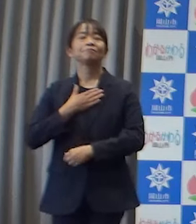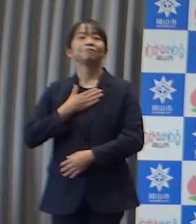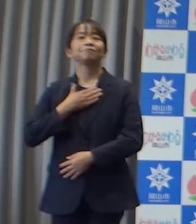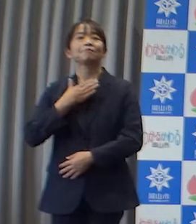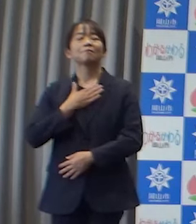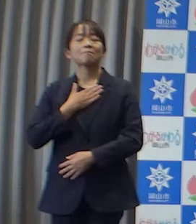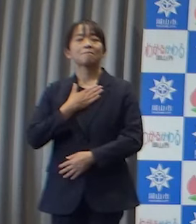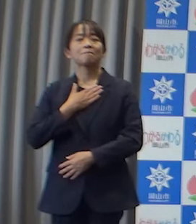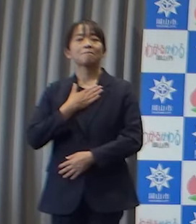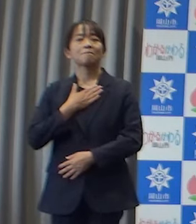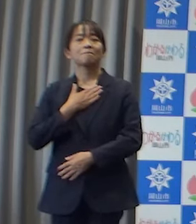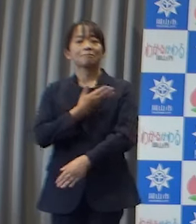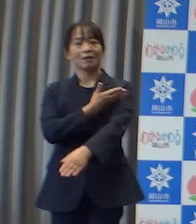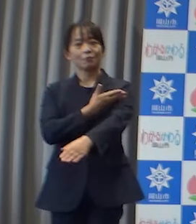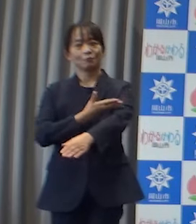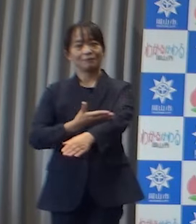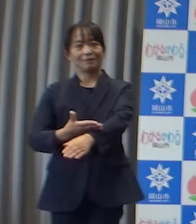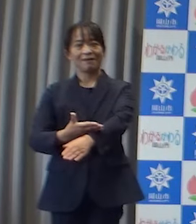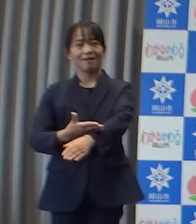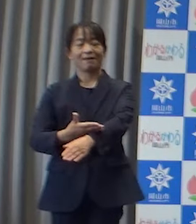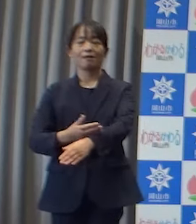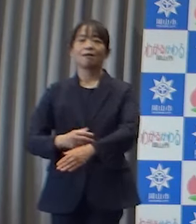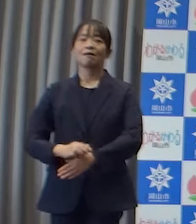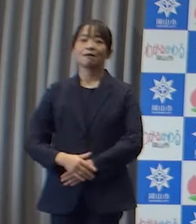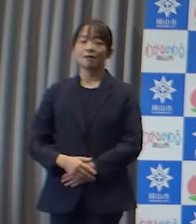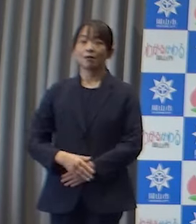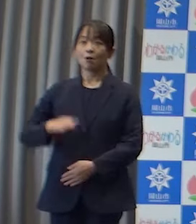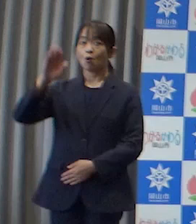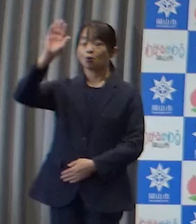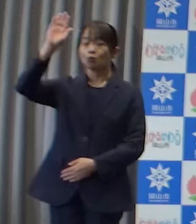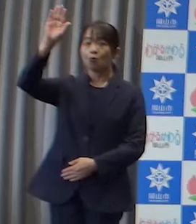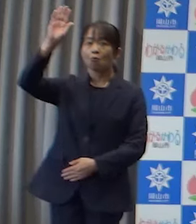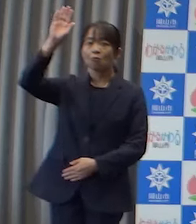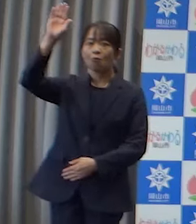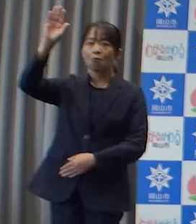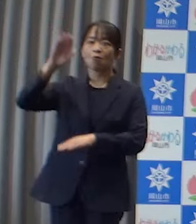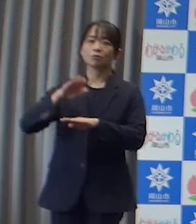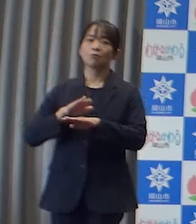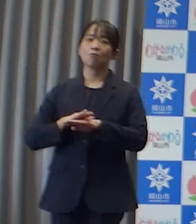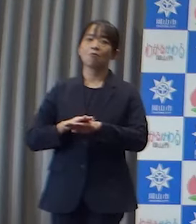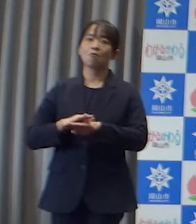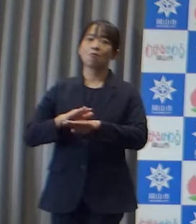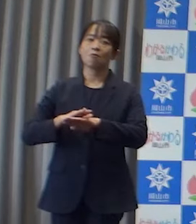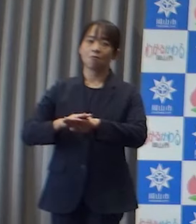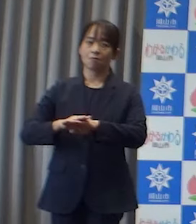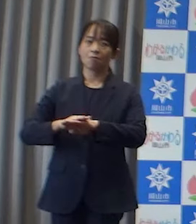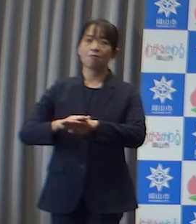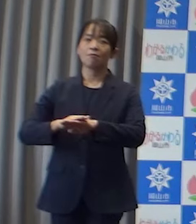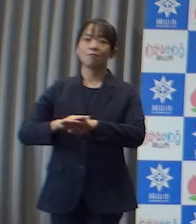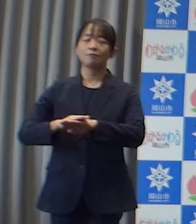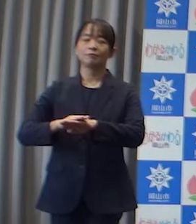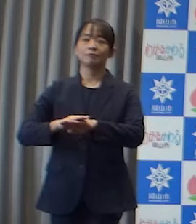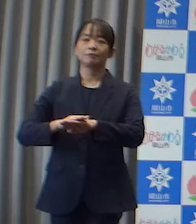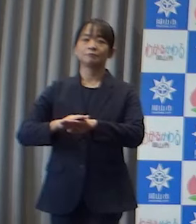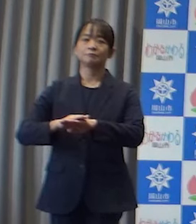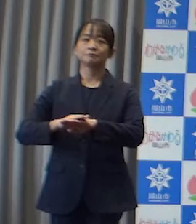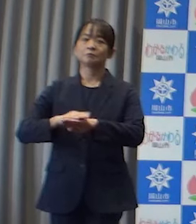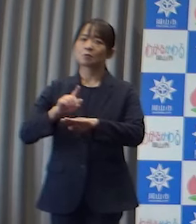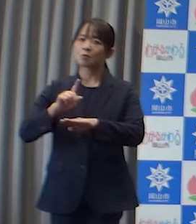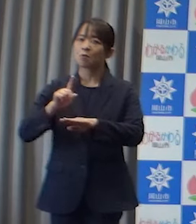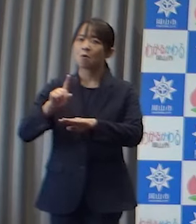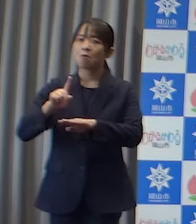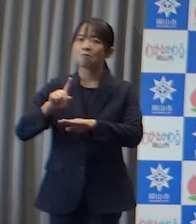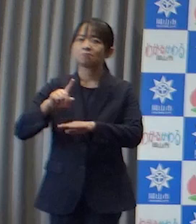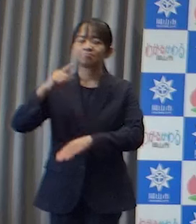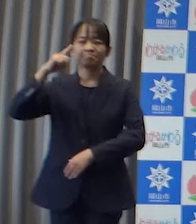ありますけれども、これからのスタイルっていうのはどうすりゃいいかよく考えないとい